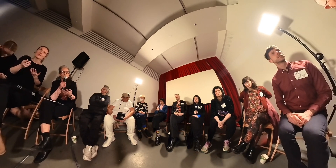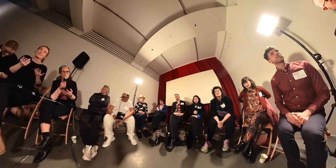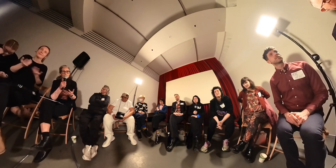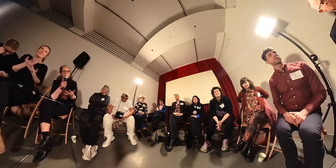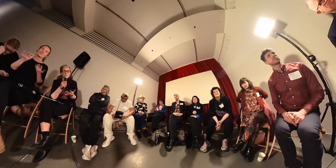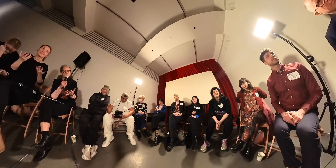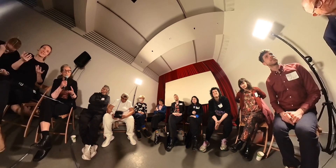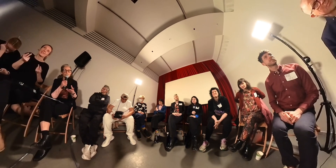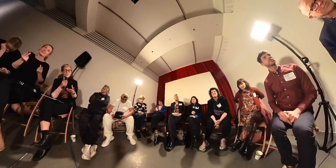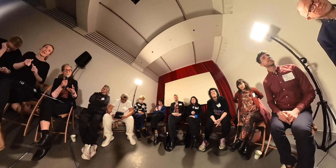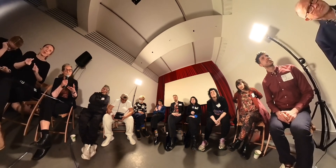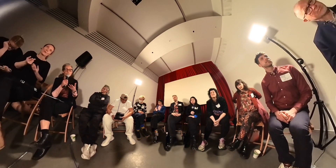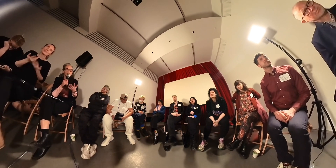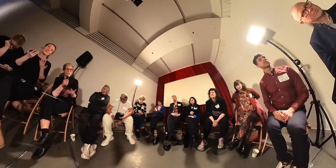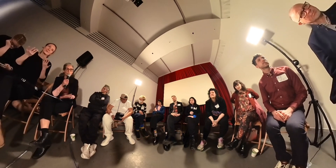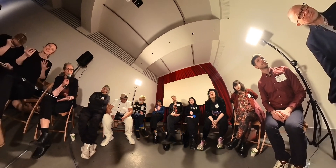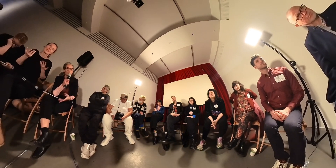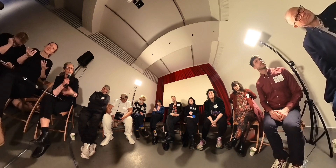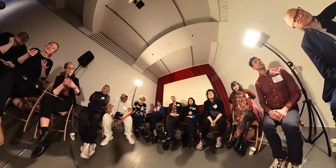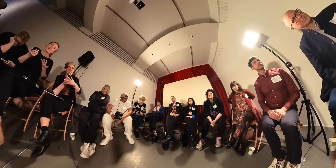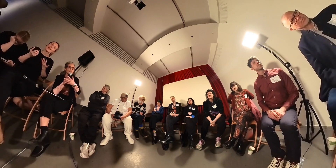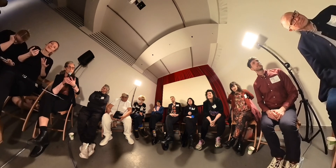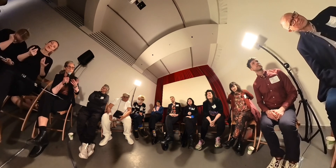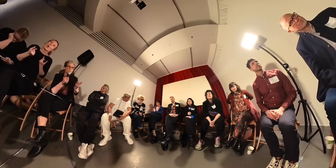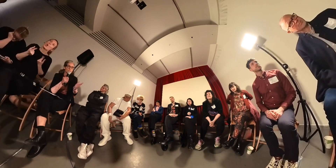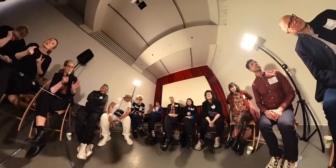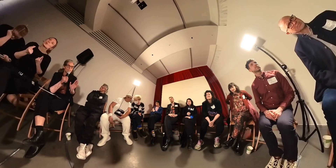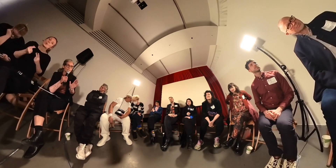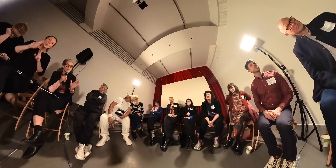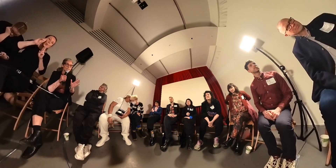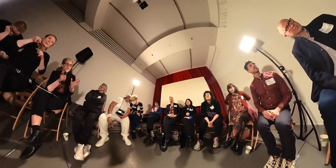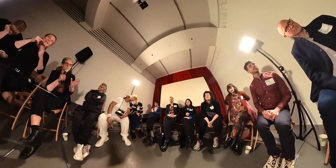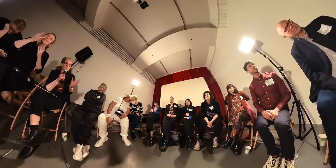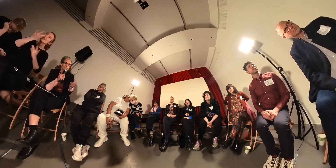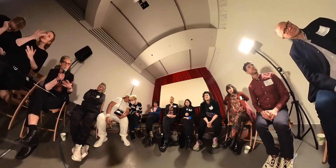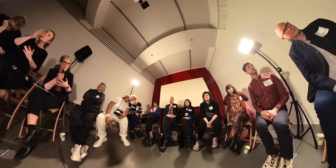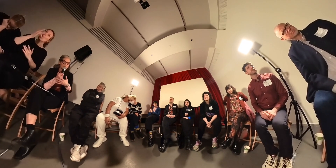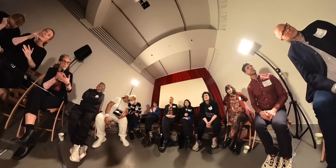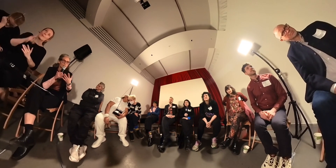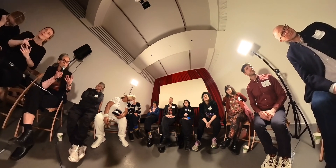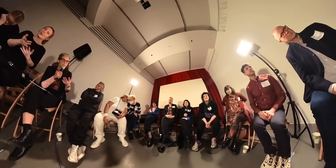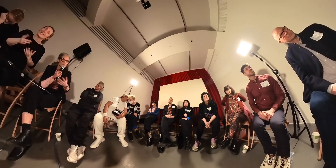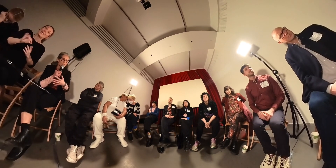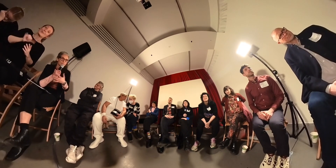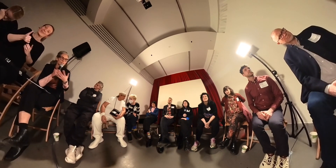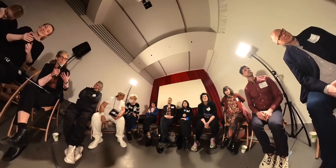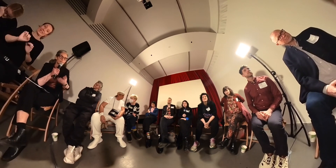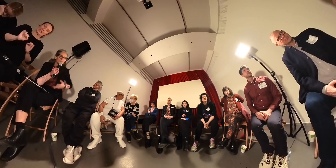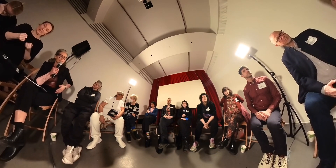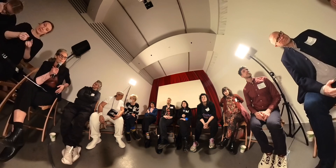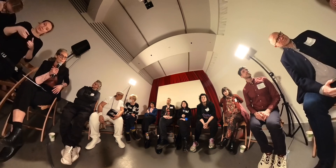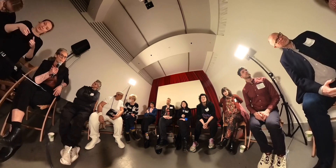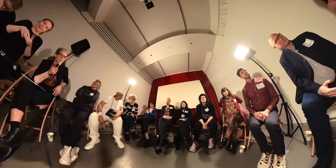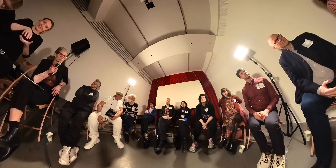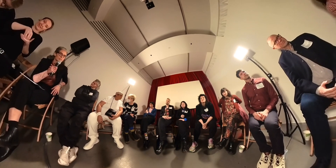etablovala ta kategorie romského umění a kolem ní se teda